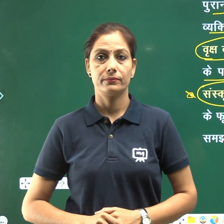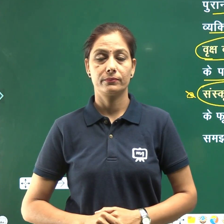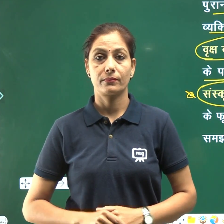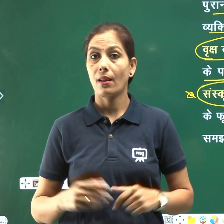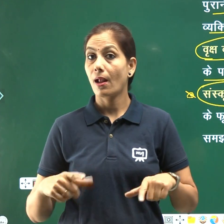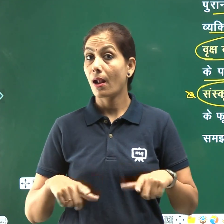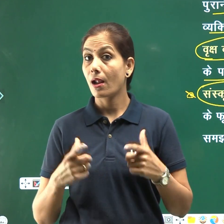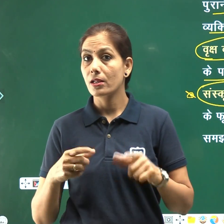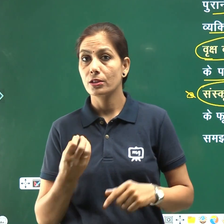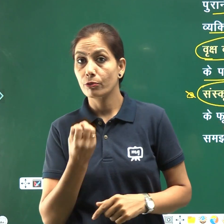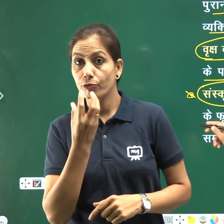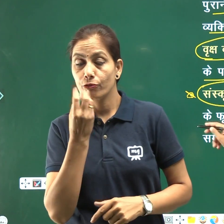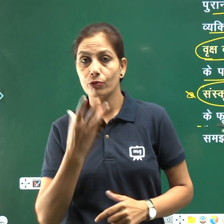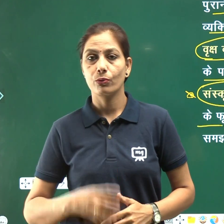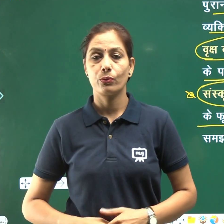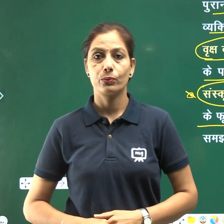शिरीष के फूल को